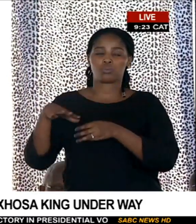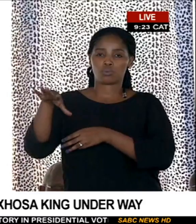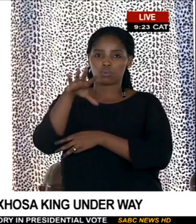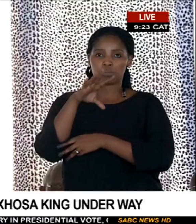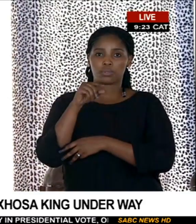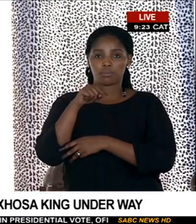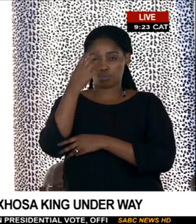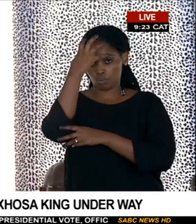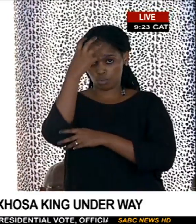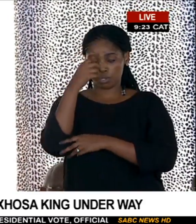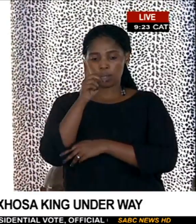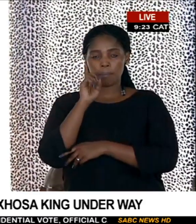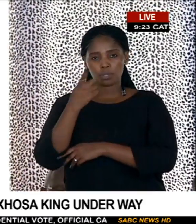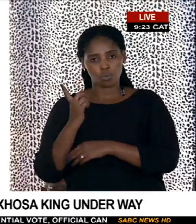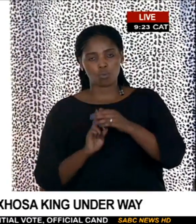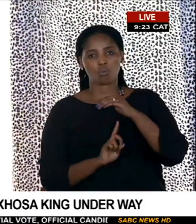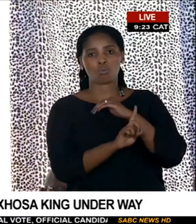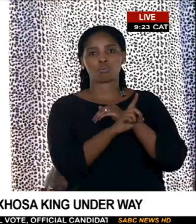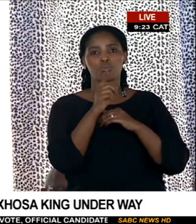makahambe owubaxelela umshweshwe,